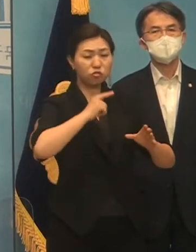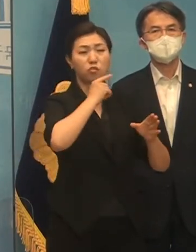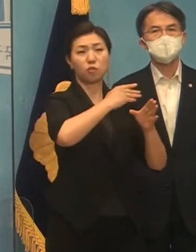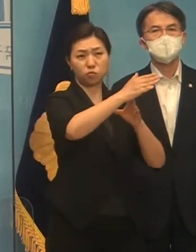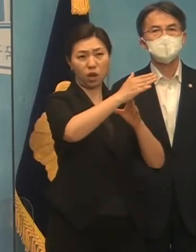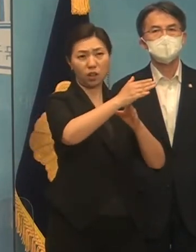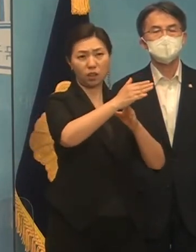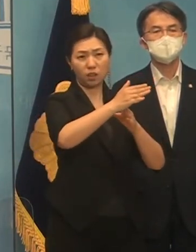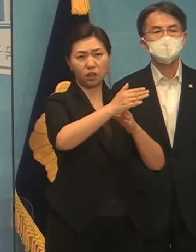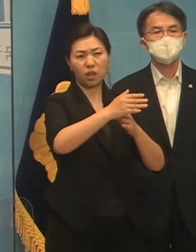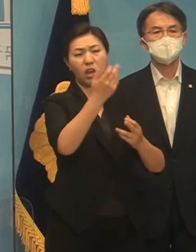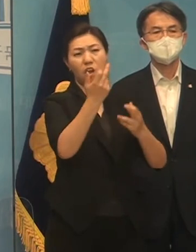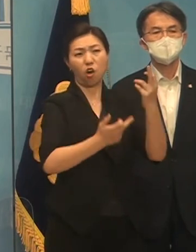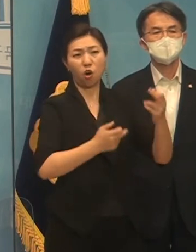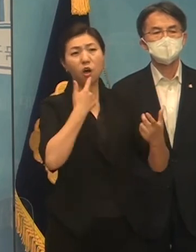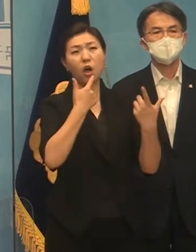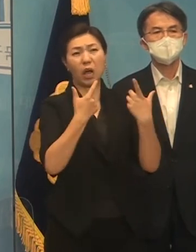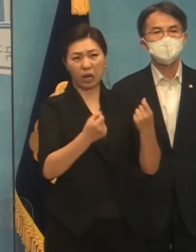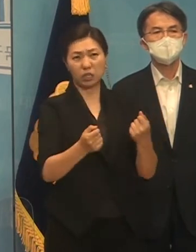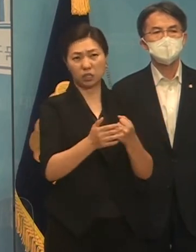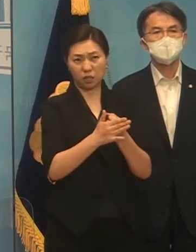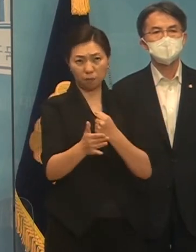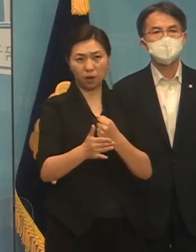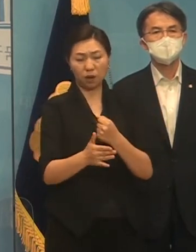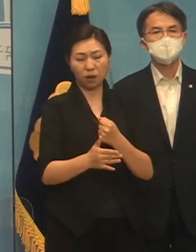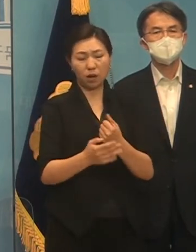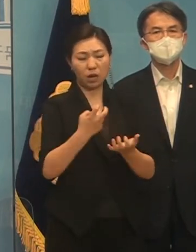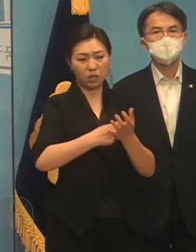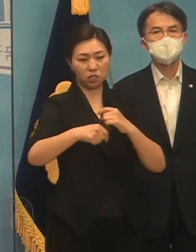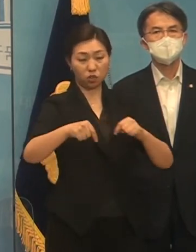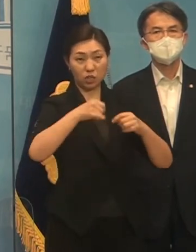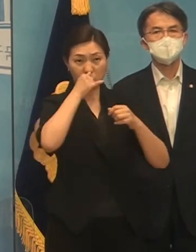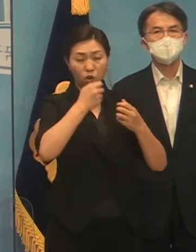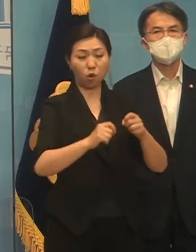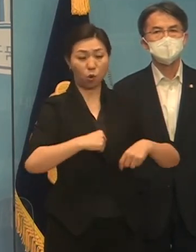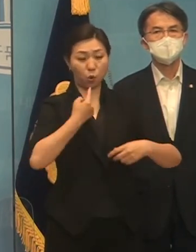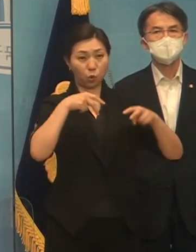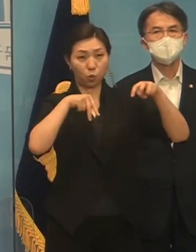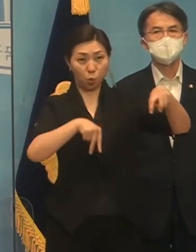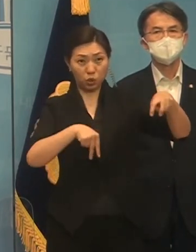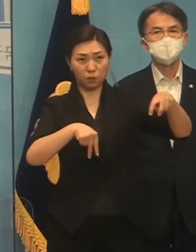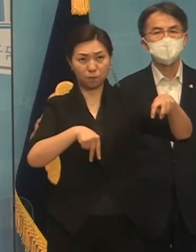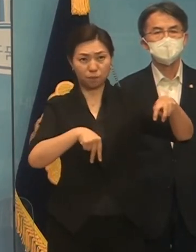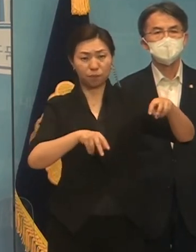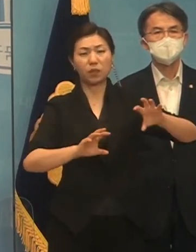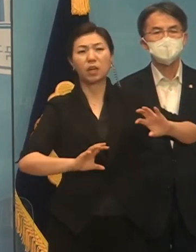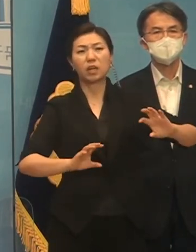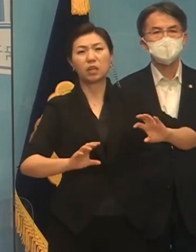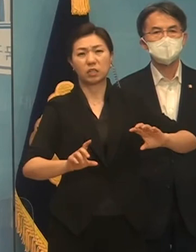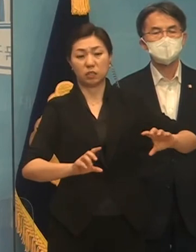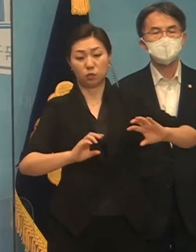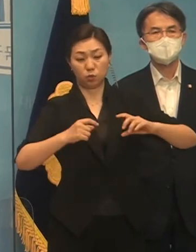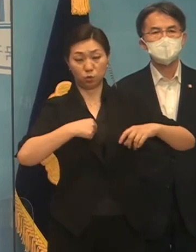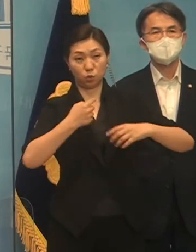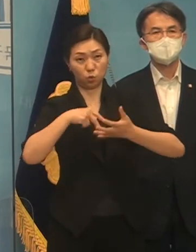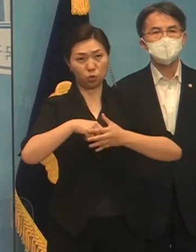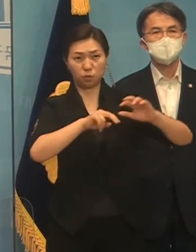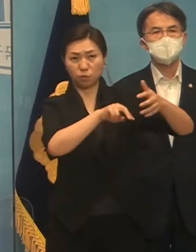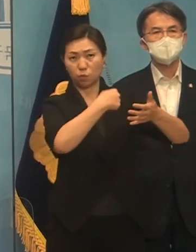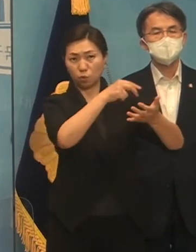정책으로 형제 정책을 준비했습니다. 서로 독립적으로 살면서 서로 돕는 관계를 말합니다.